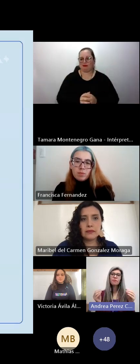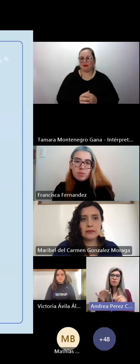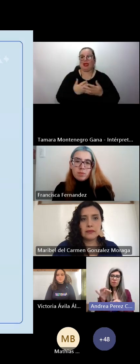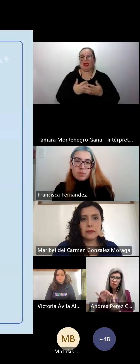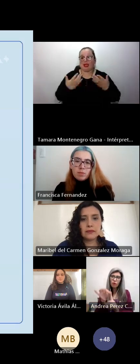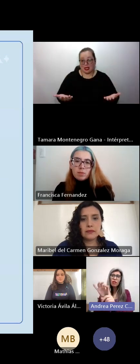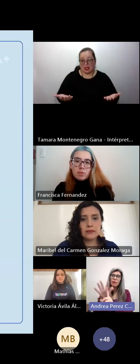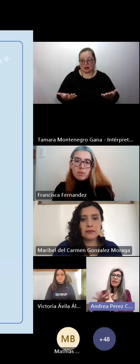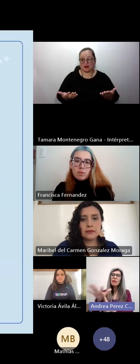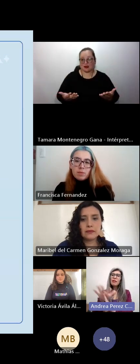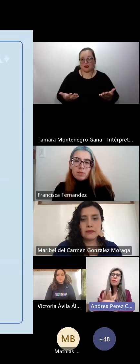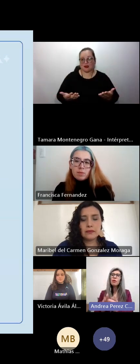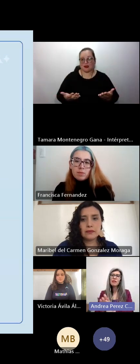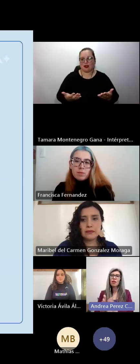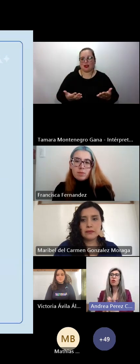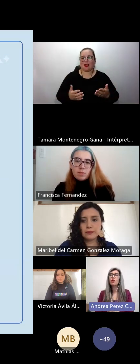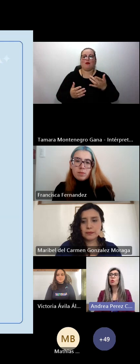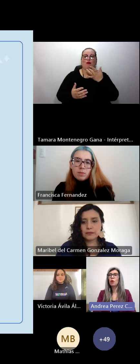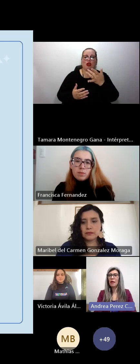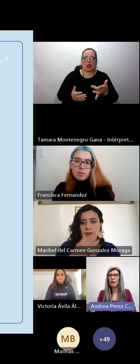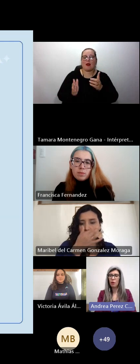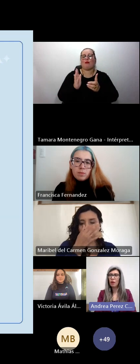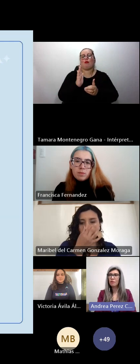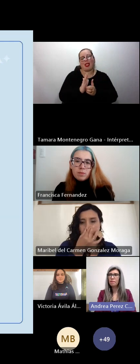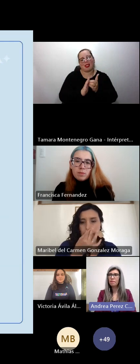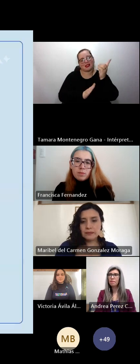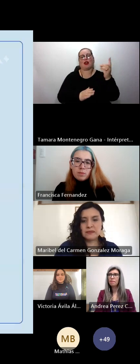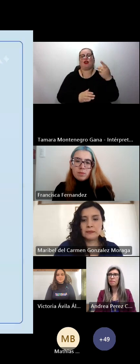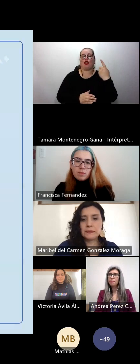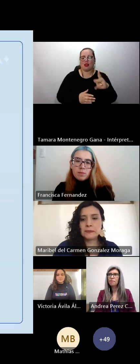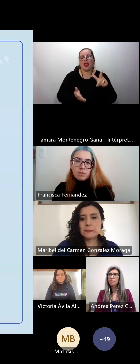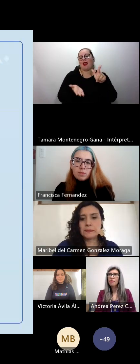pasa fundamentalmente por el desarrollo de su propia lengua.